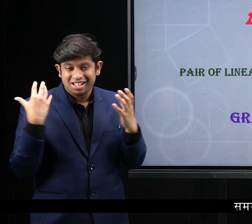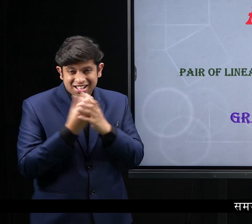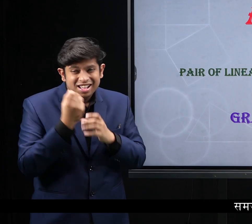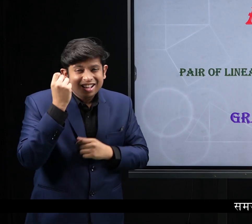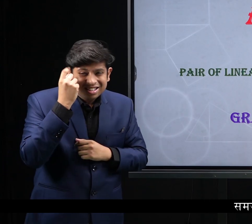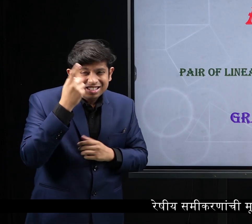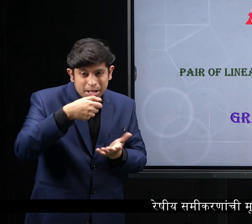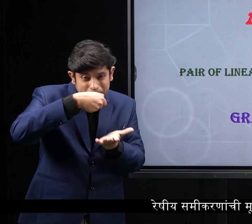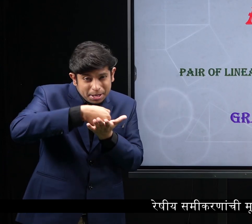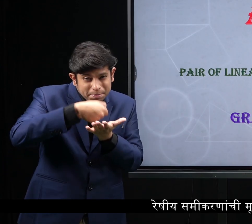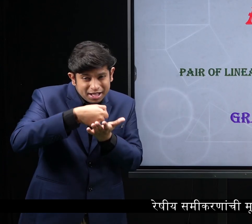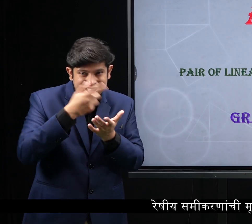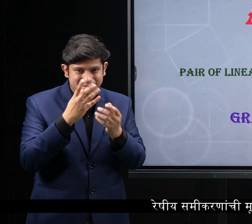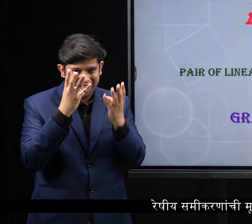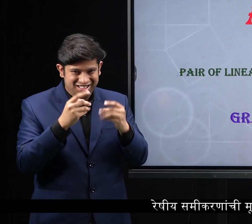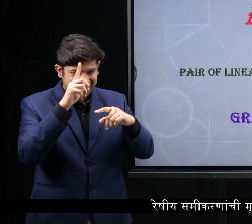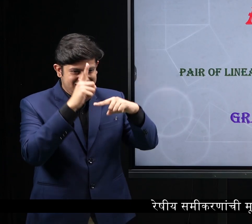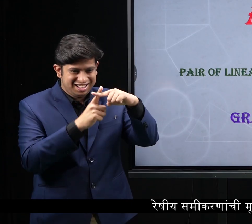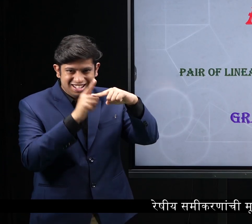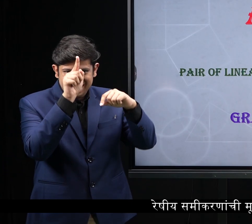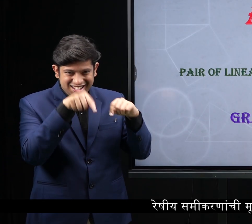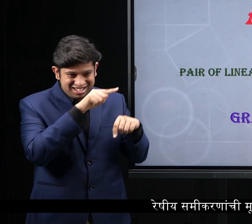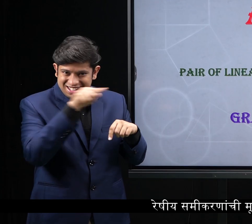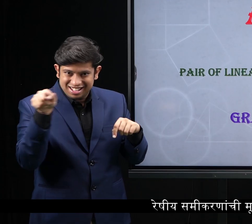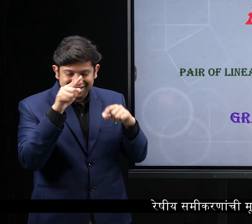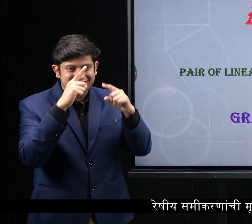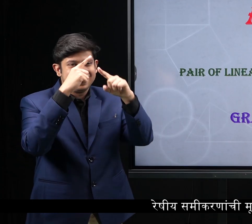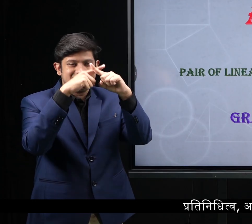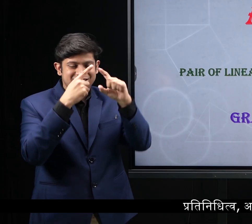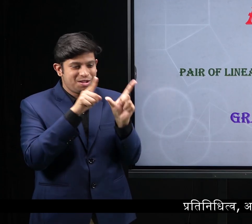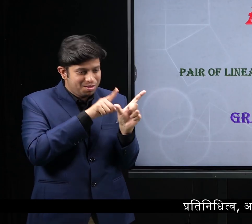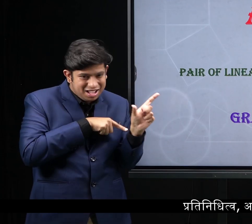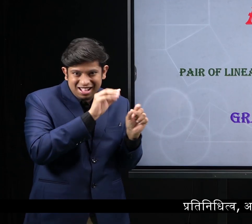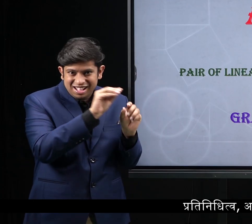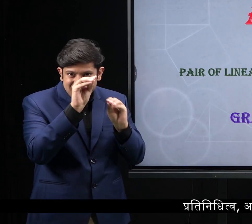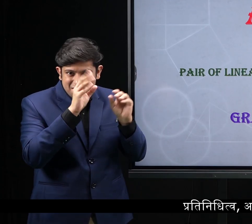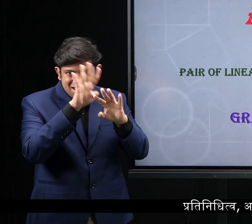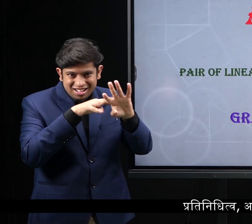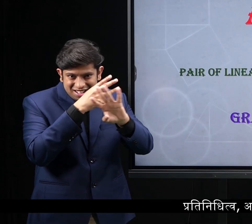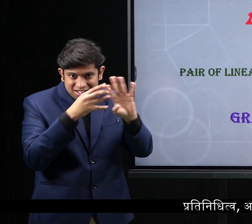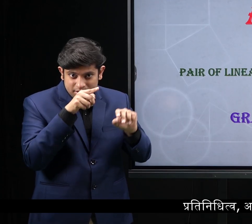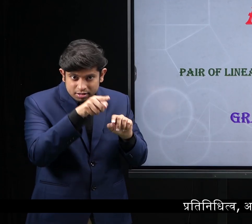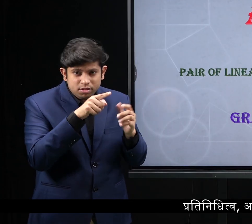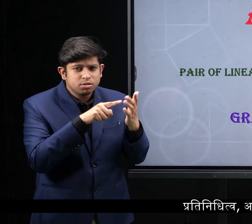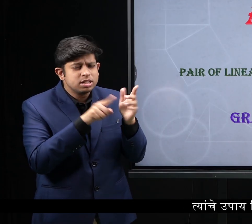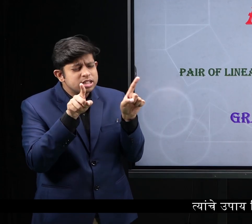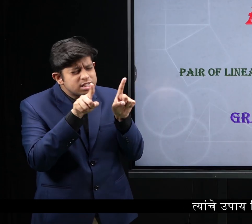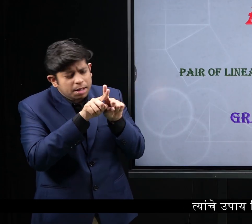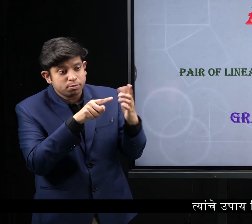ही समजेल. रेषीय समीकरणांची मूलतत्वे, तेथे ग्राफिकल प्रतिनिधित्व आणि कसे करावे त्यांचे उपाय